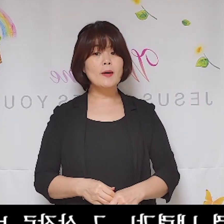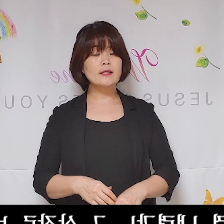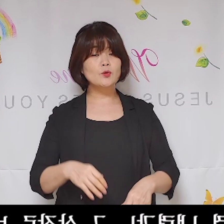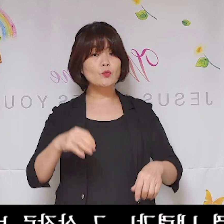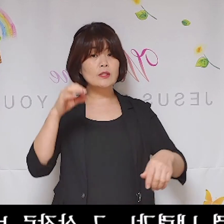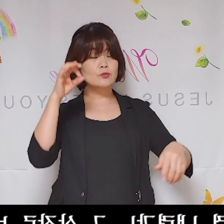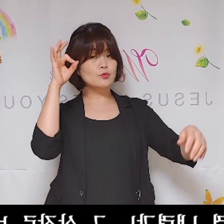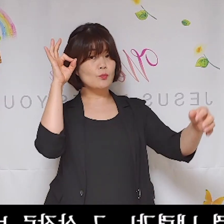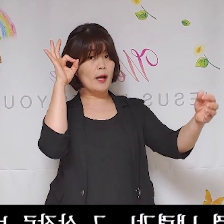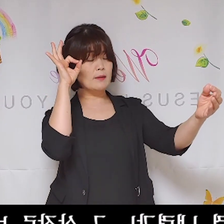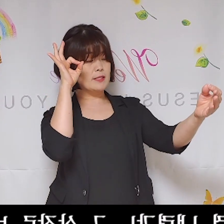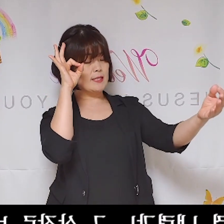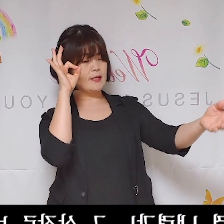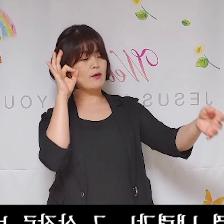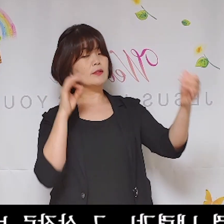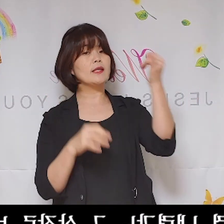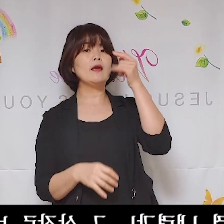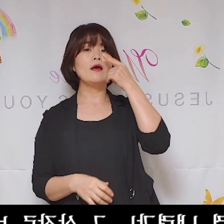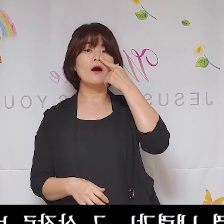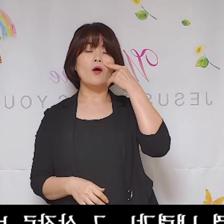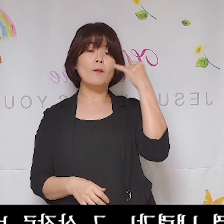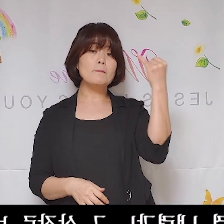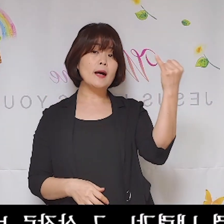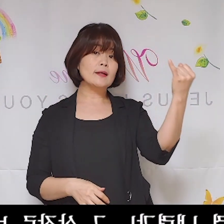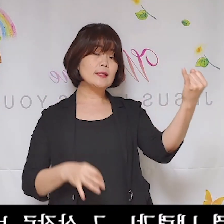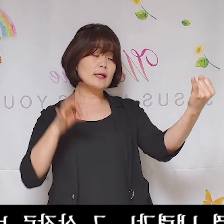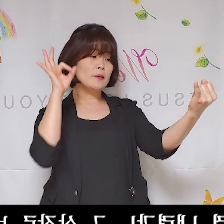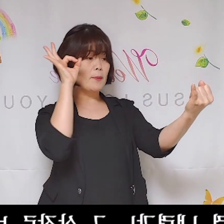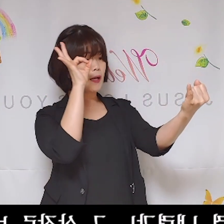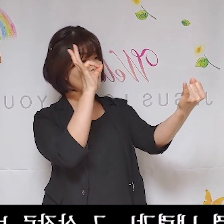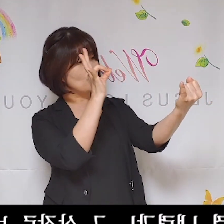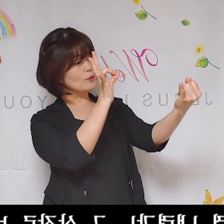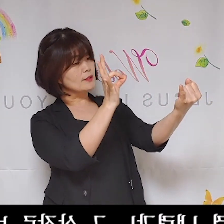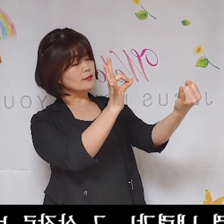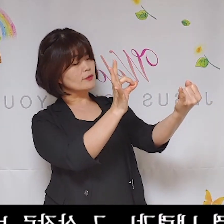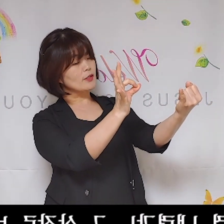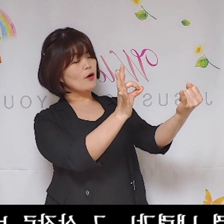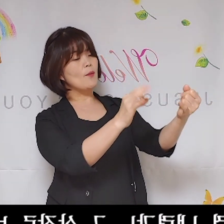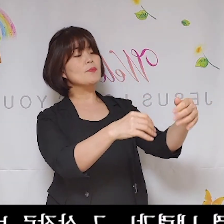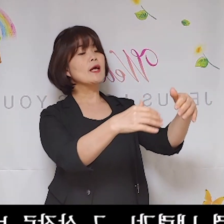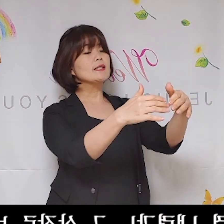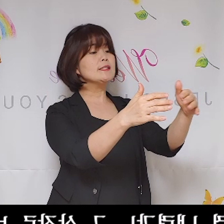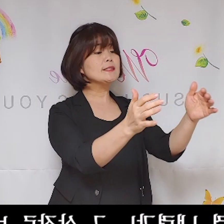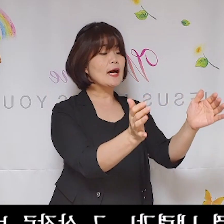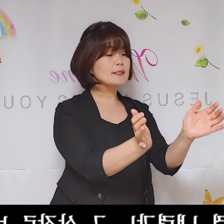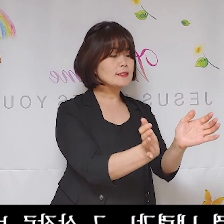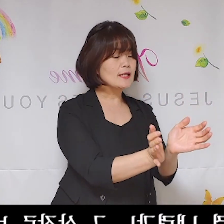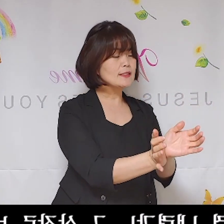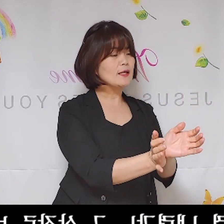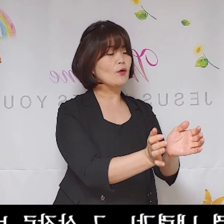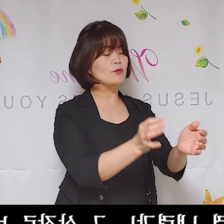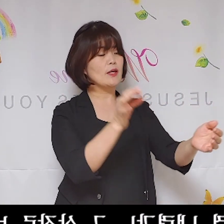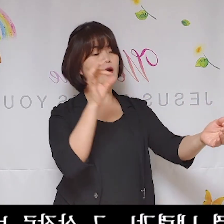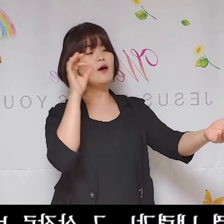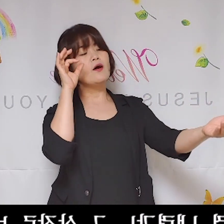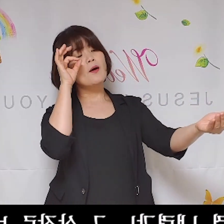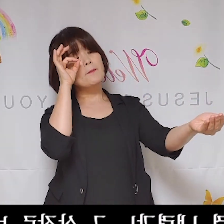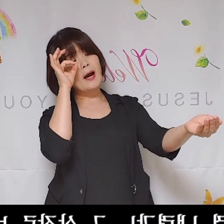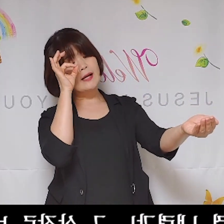엄마를 동그란 눈으로 바라봤잖아요. 그때 엄마를 바라보고 있는 것처럼 그 상자를 어떻게 해요?